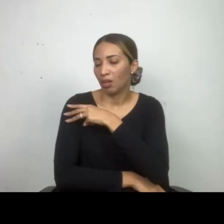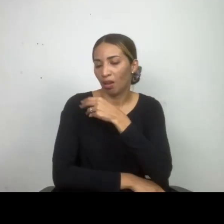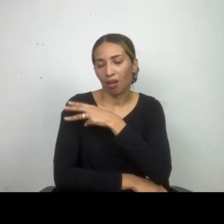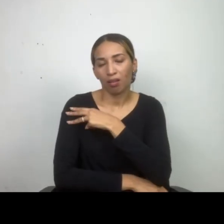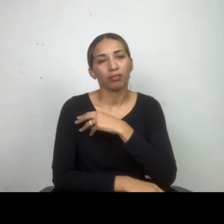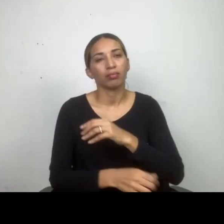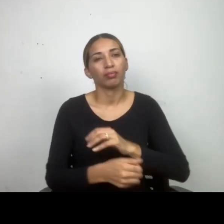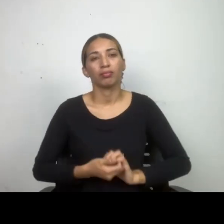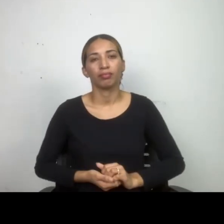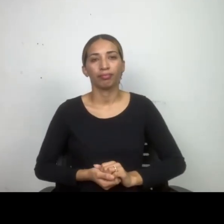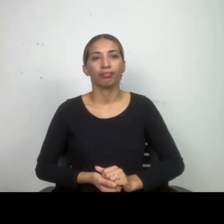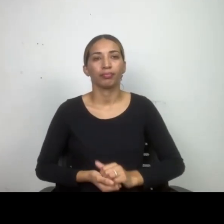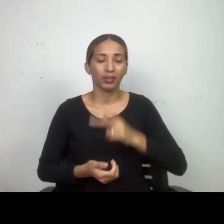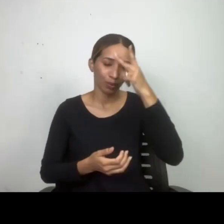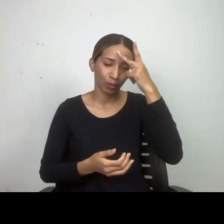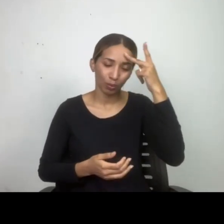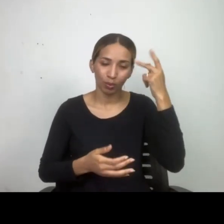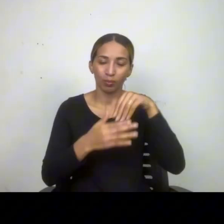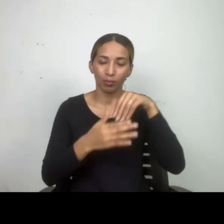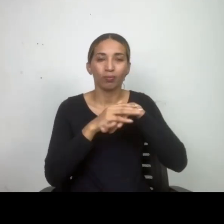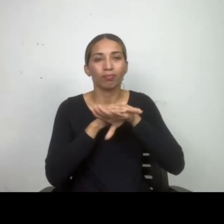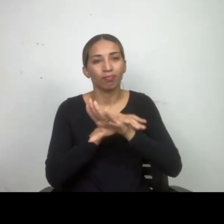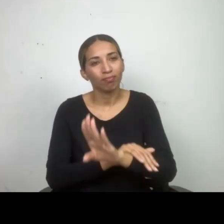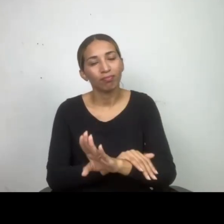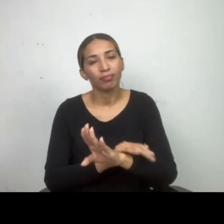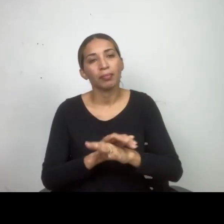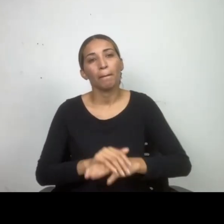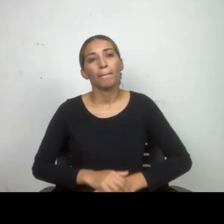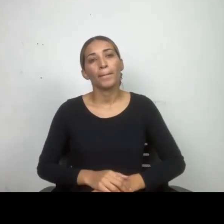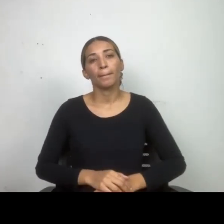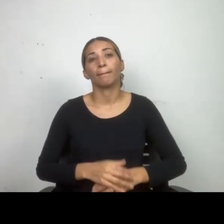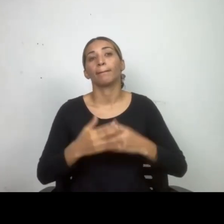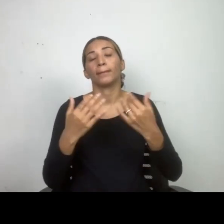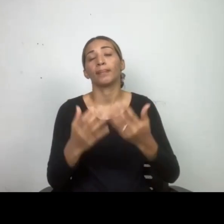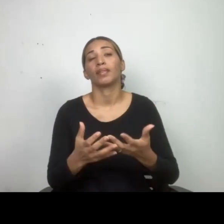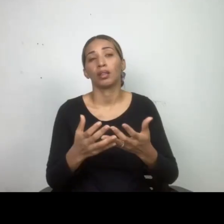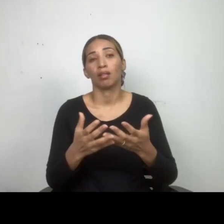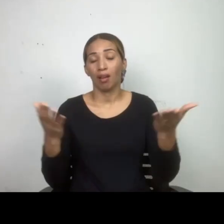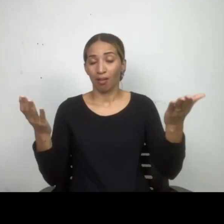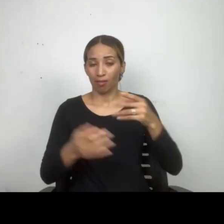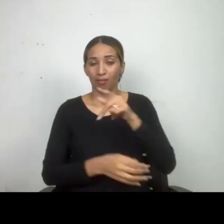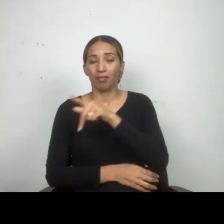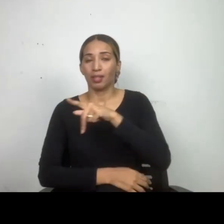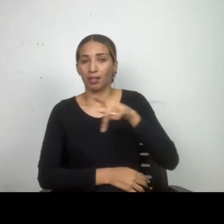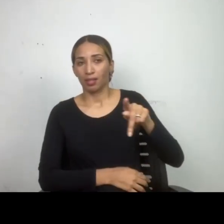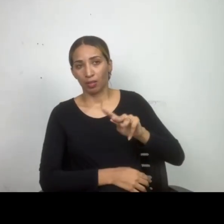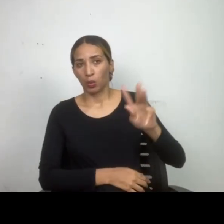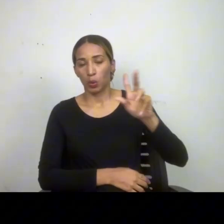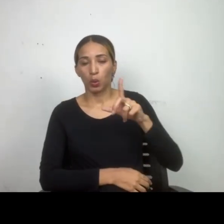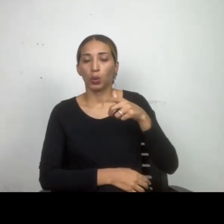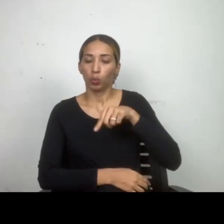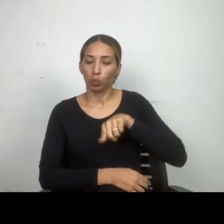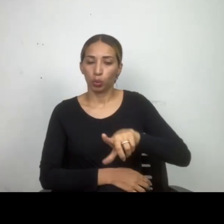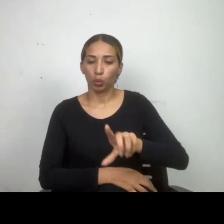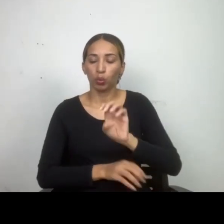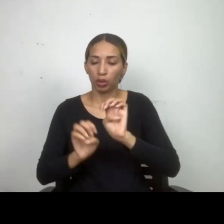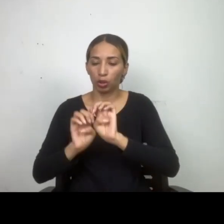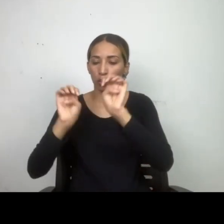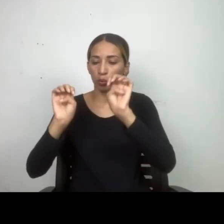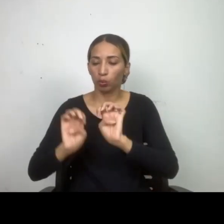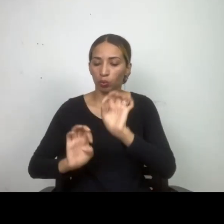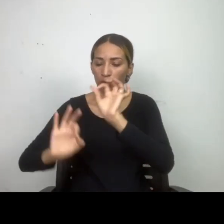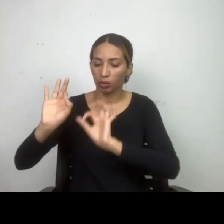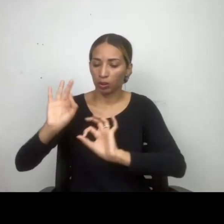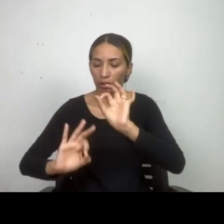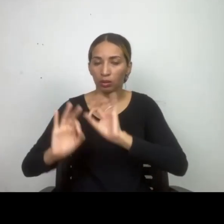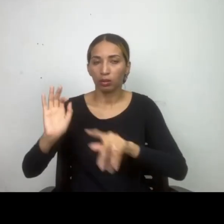gente viu, então? Né? O atual presidente, né, ele manteve a estrutura organizativa do Ministério do Desenvolvimento Social, na